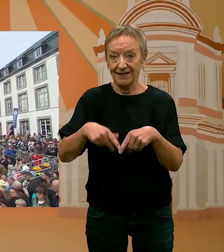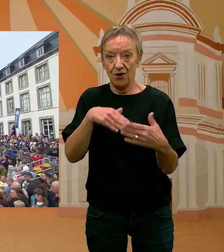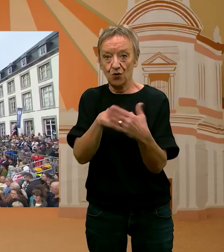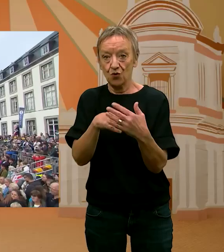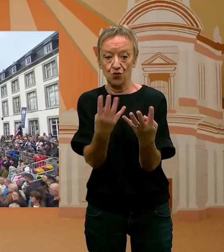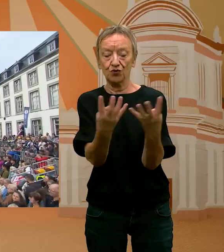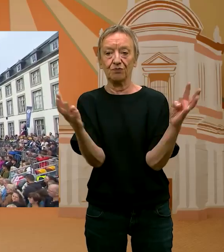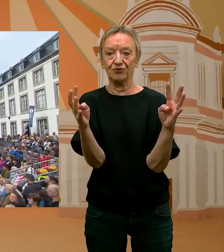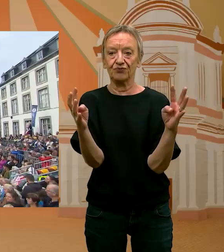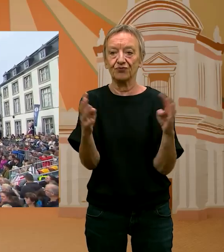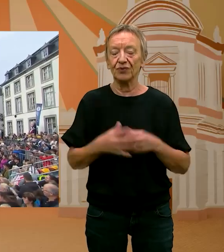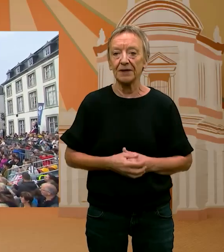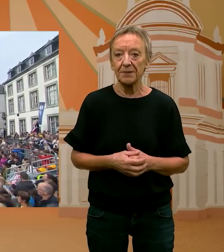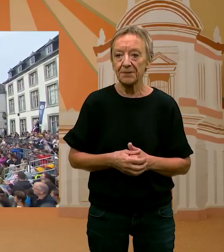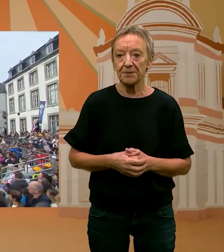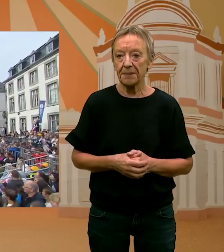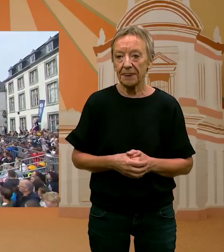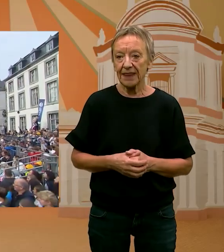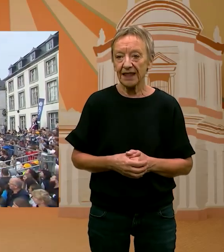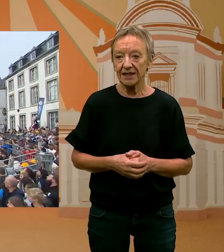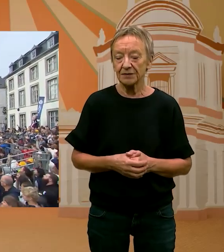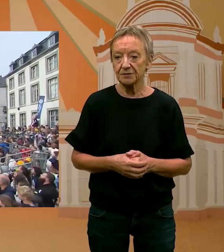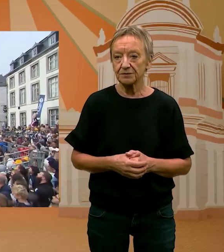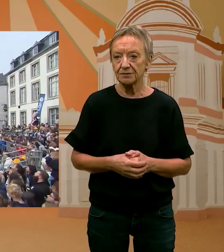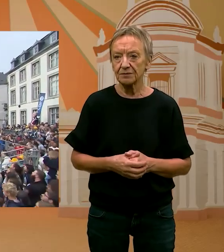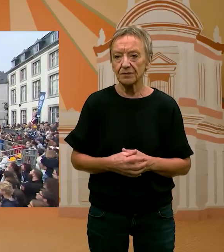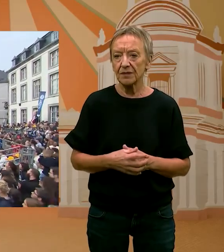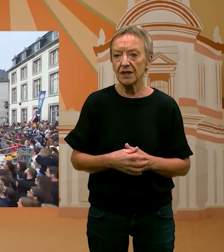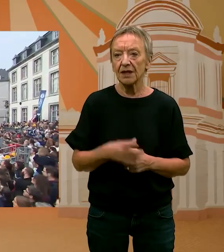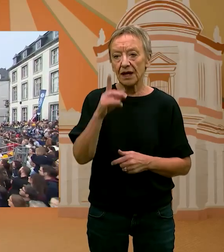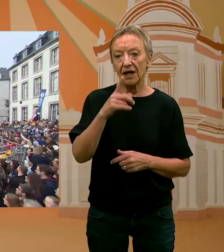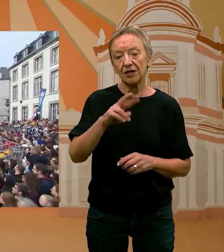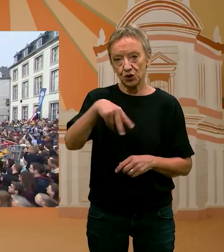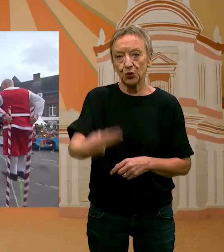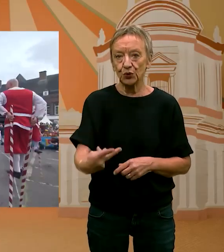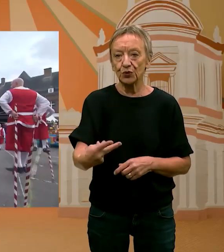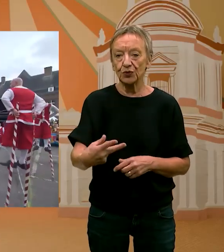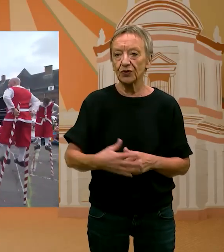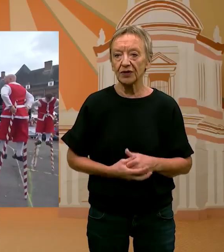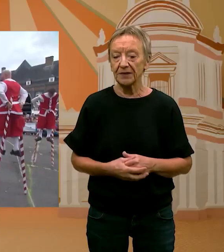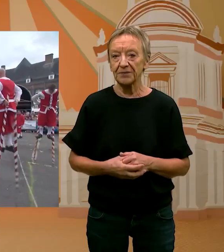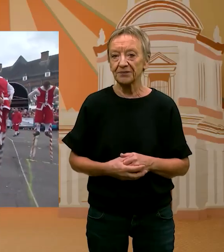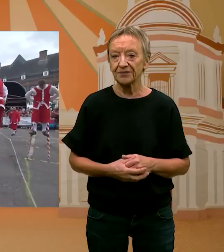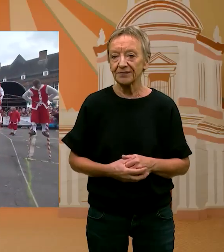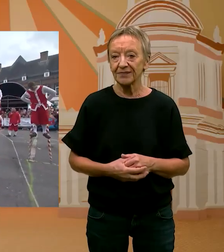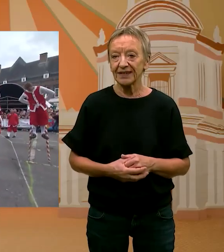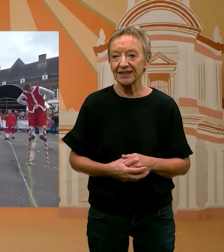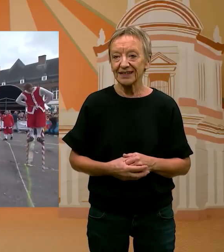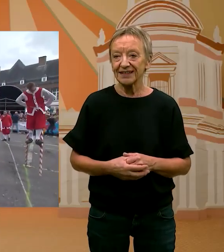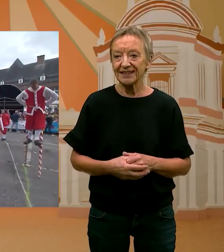Corbiot, il va au charbon. Hein. Voilà, Max. Il y a de nouveau une chute. Oui. Je voyais Max qui disait non, pas de génuflexion à Pascal.